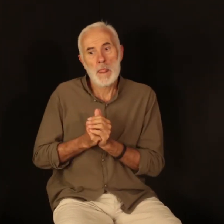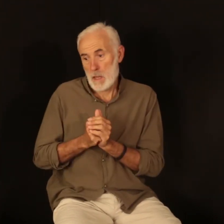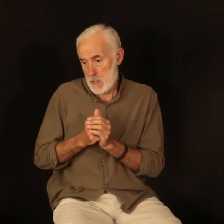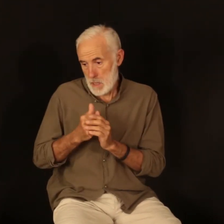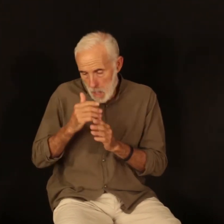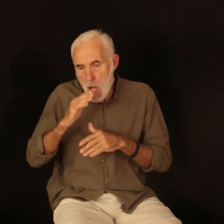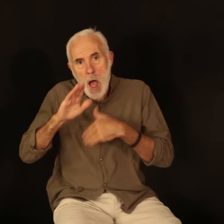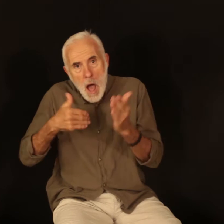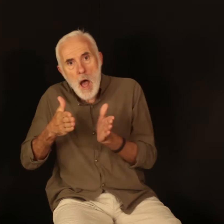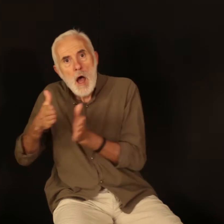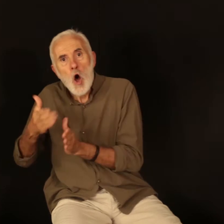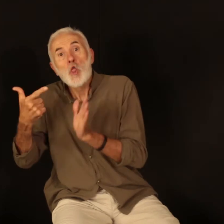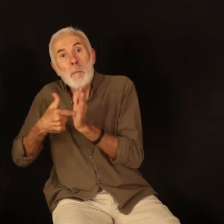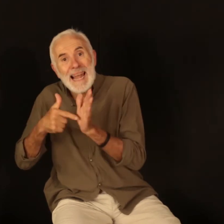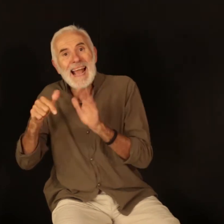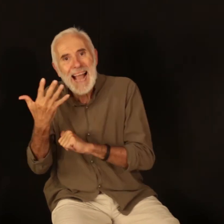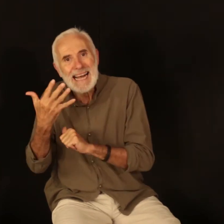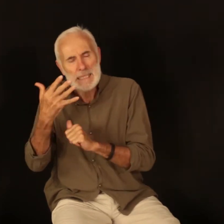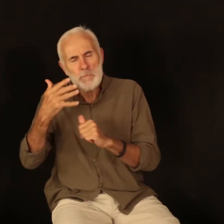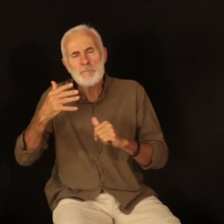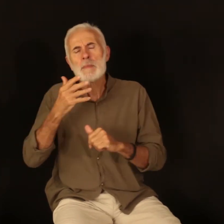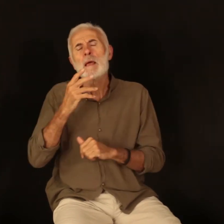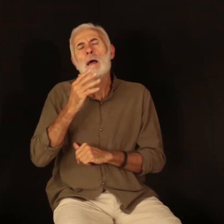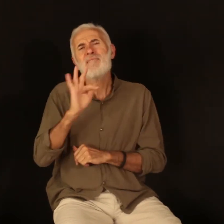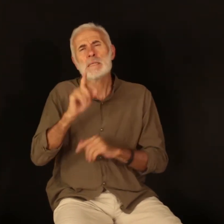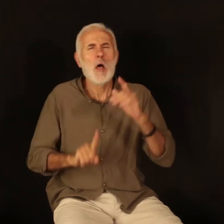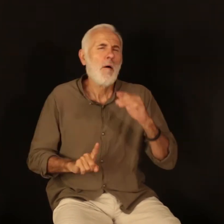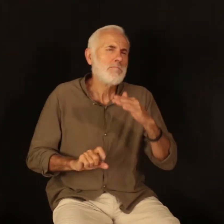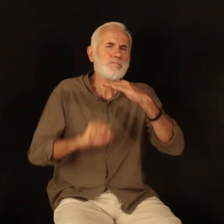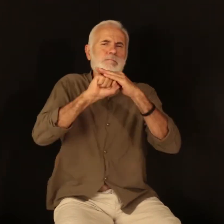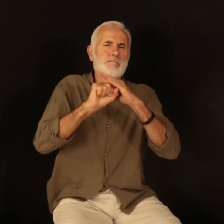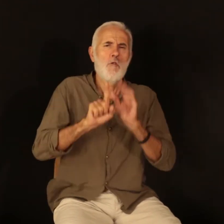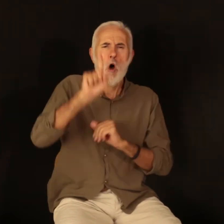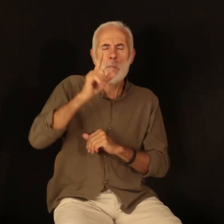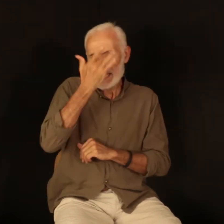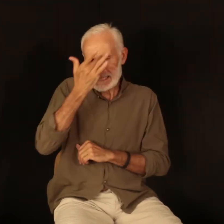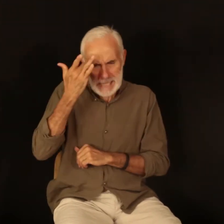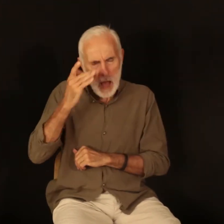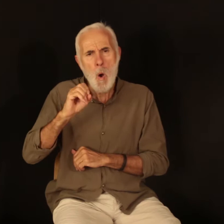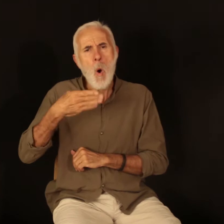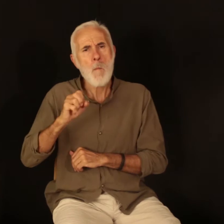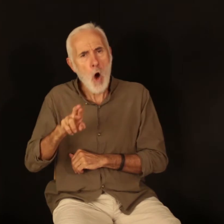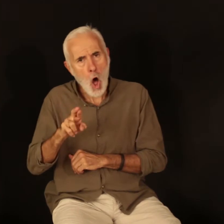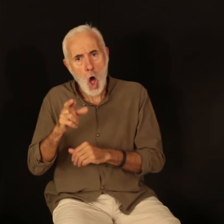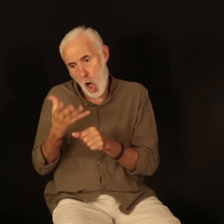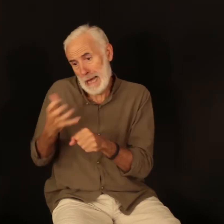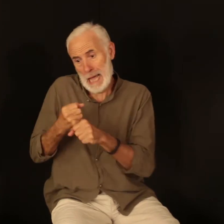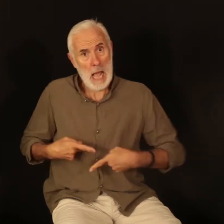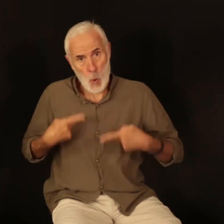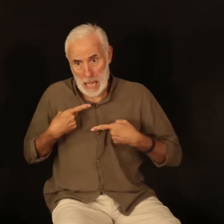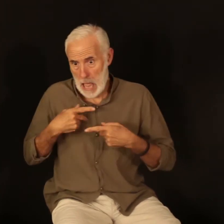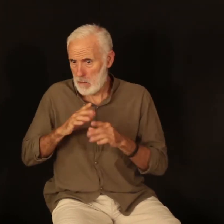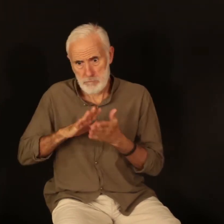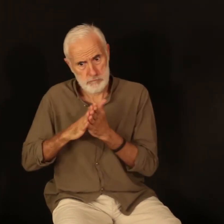ouvrir l'atelier des Ventderniers à Saint-Omer. Et là, la démarche s'est complètement professionnalisée. Depuis, on travaille aussi avec